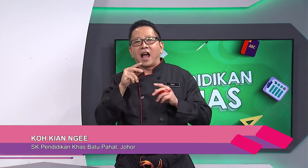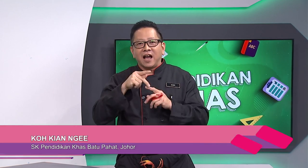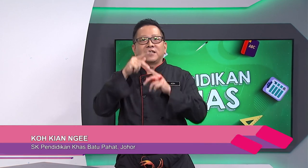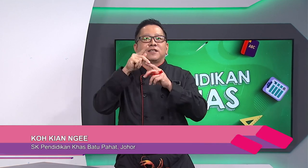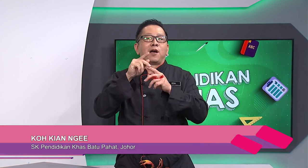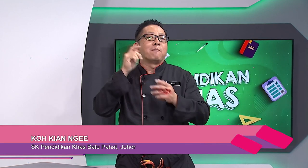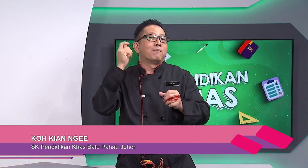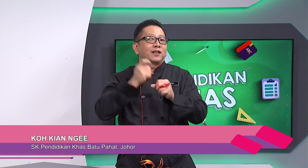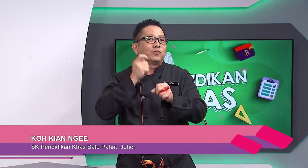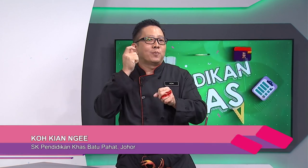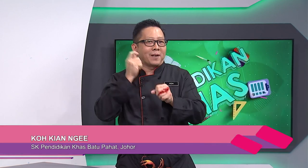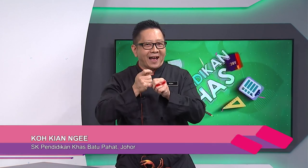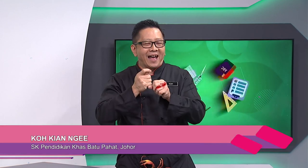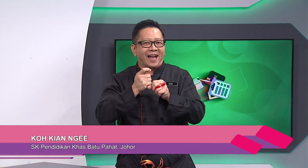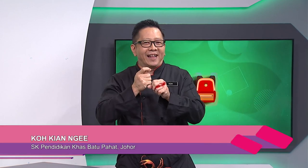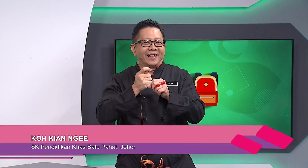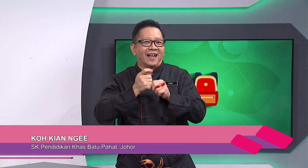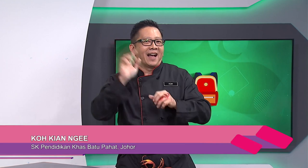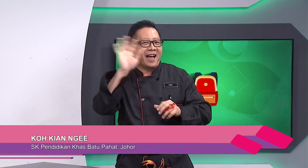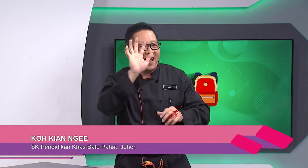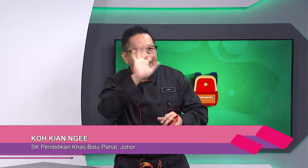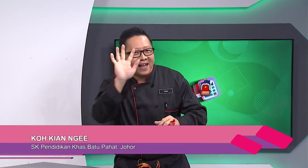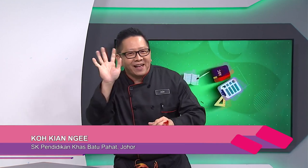Pendidikan Khas Batu Pahat.